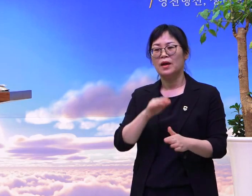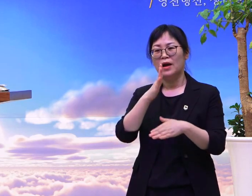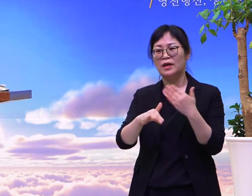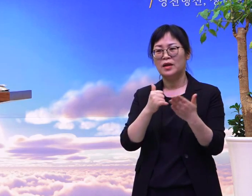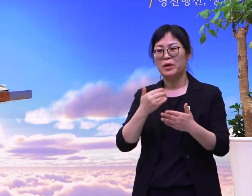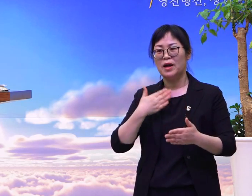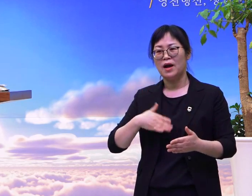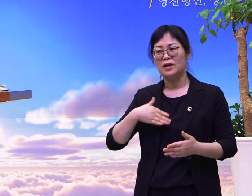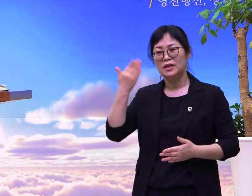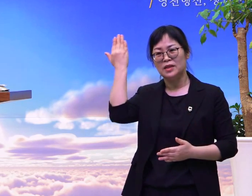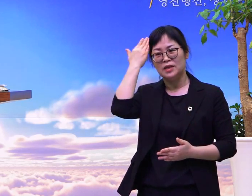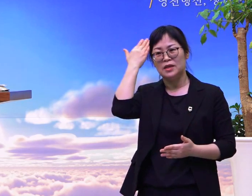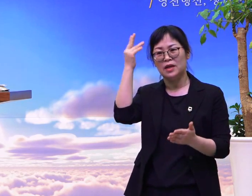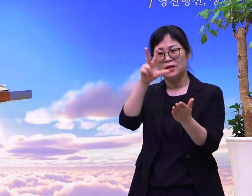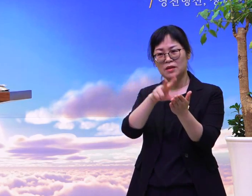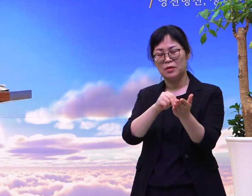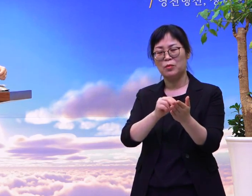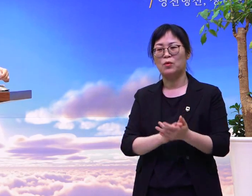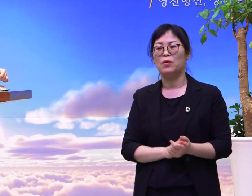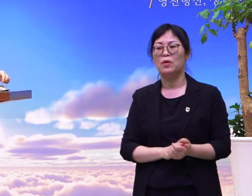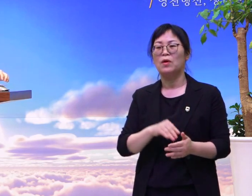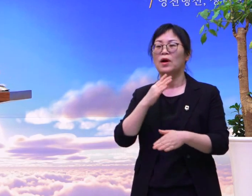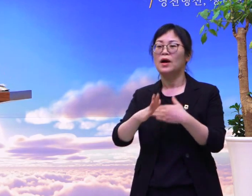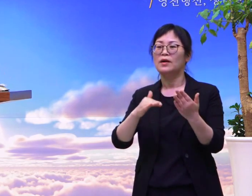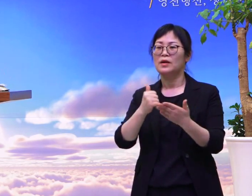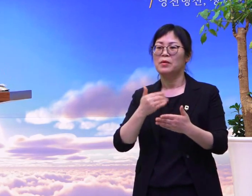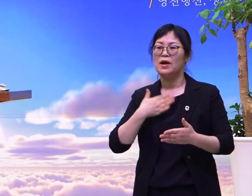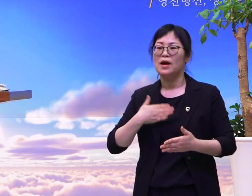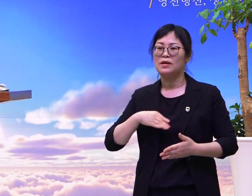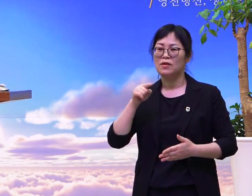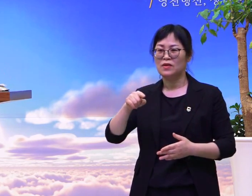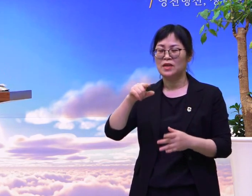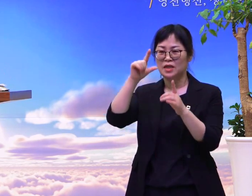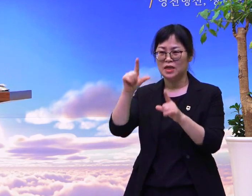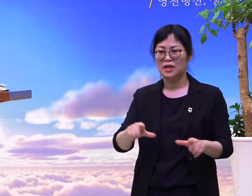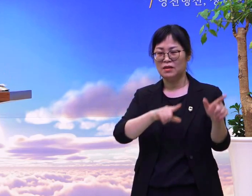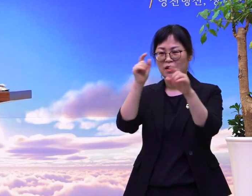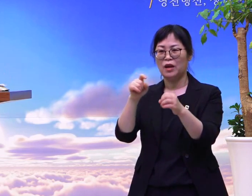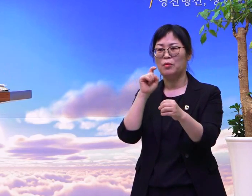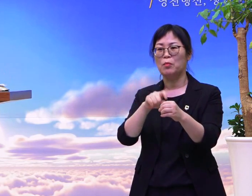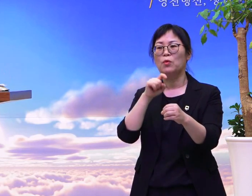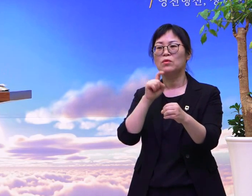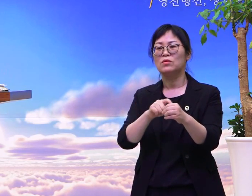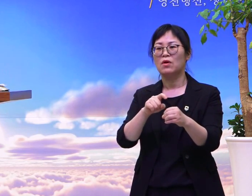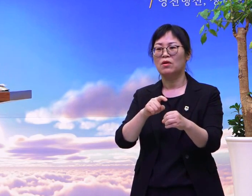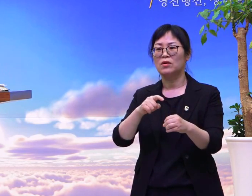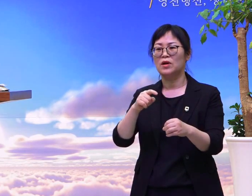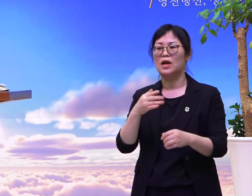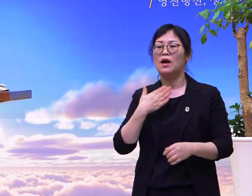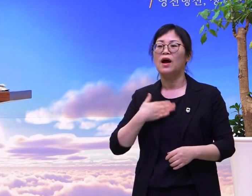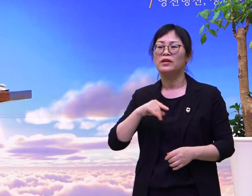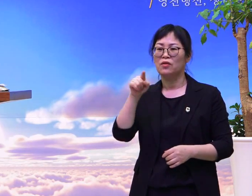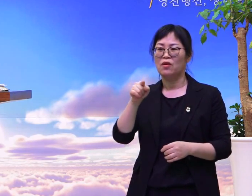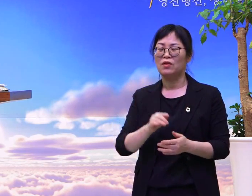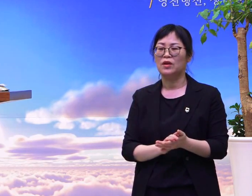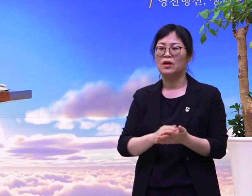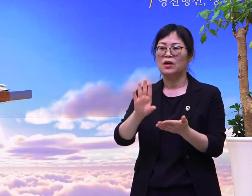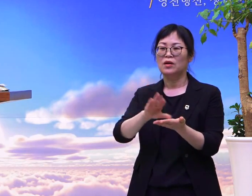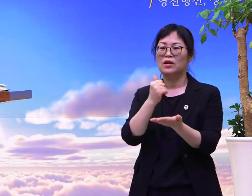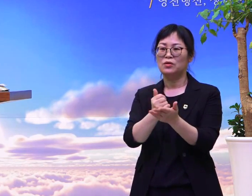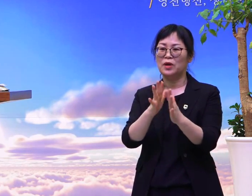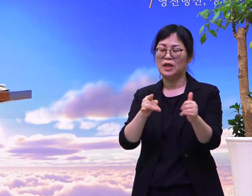아는 지식이라는 책에서 하나님을 아는 것이 인생의 목적이 되어야 한다 이야기했습니다. 그리스도인은